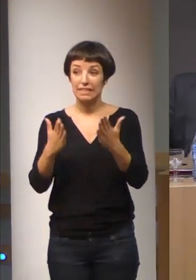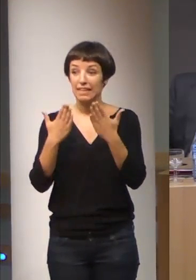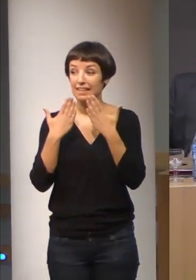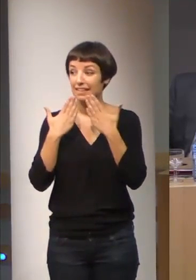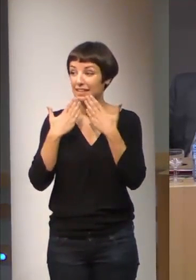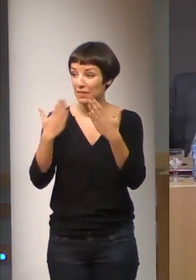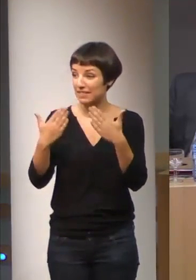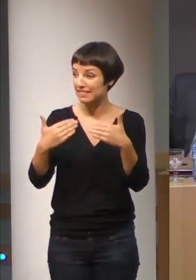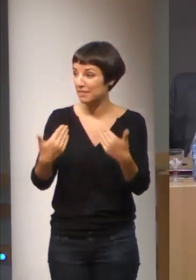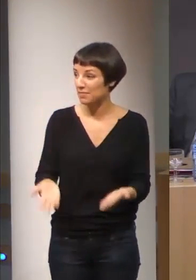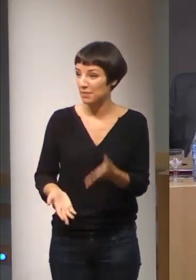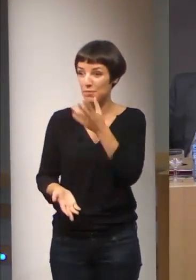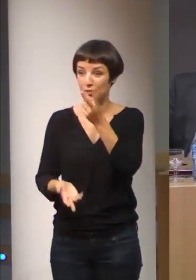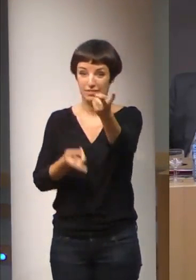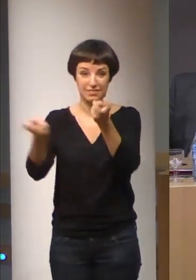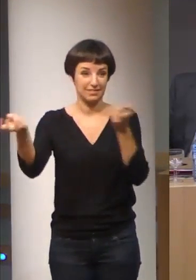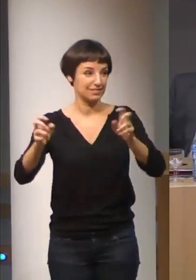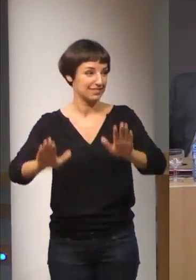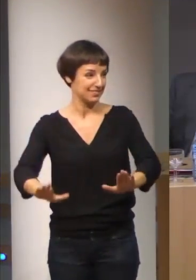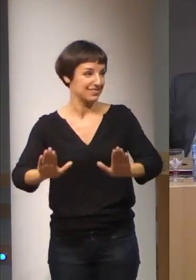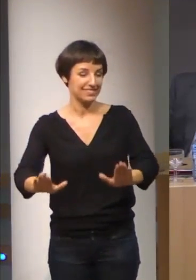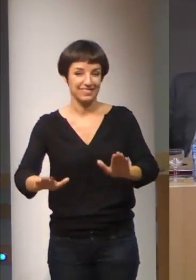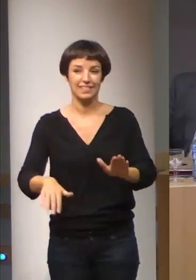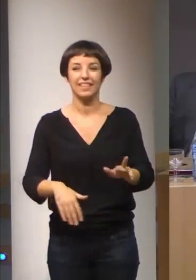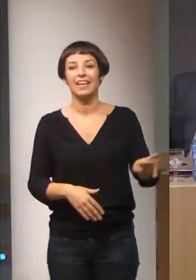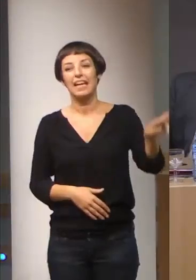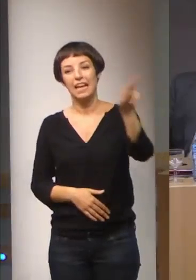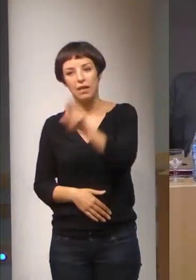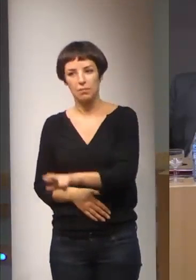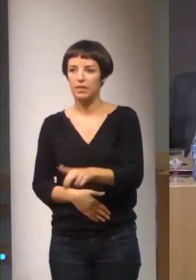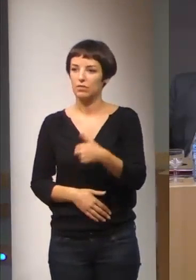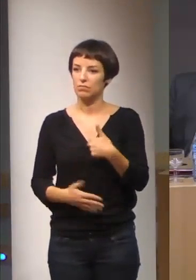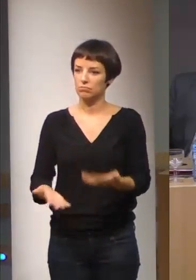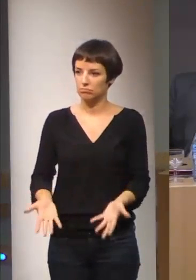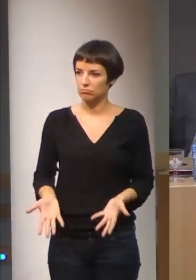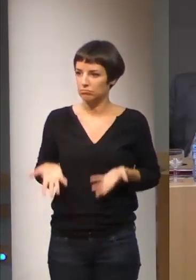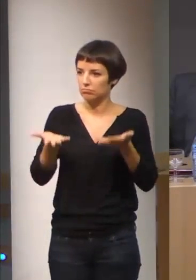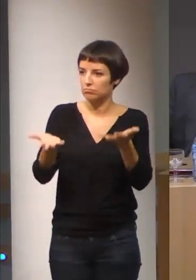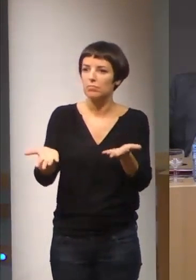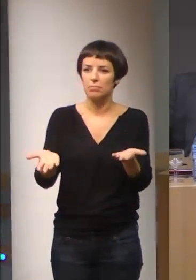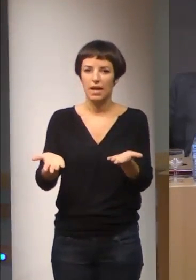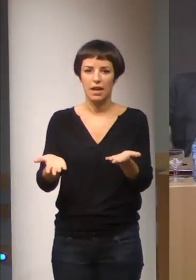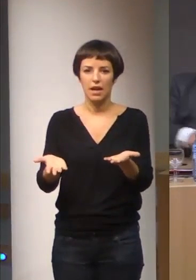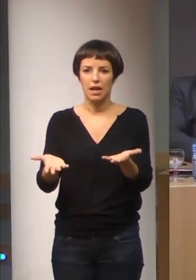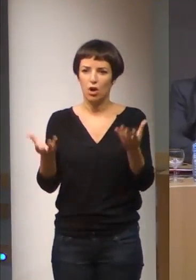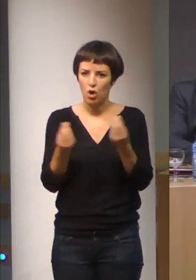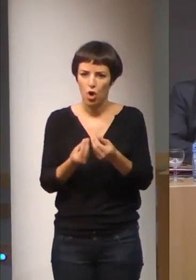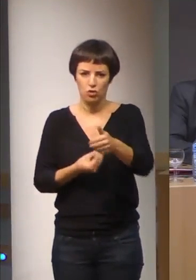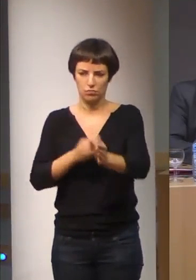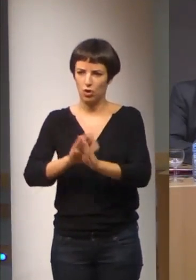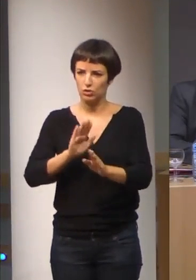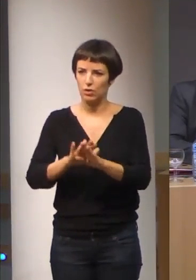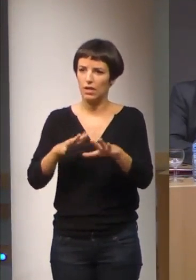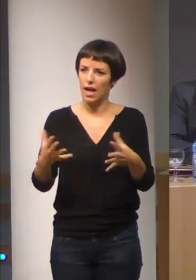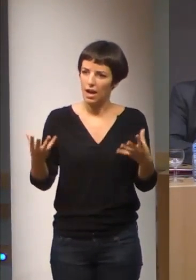también por haber estado aquí y reitero nuestro ofrecimiento para seguir con vosotros y y